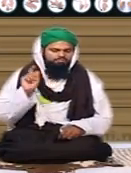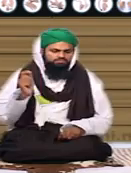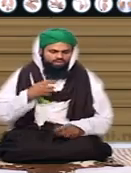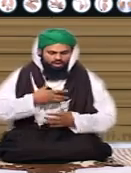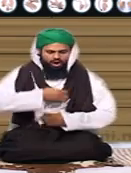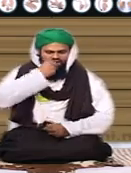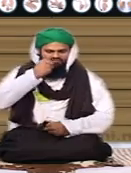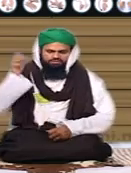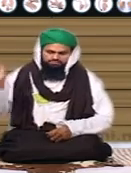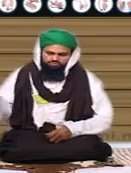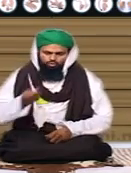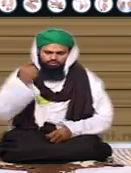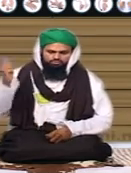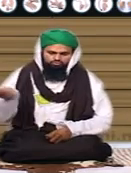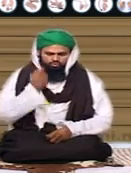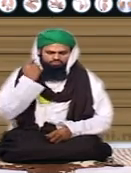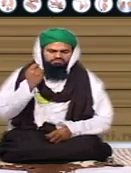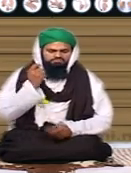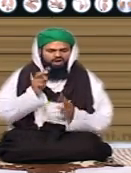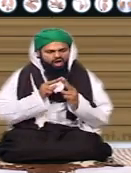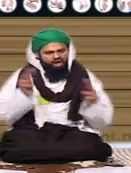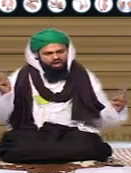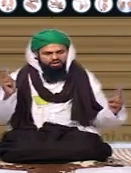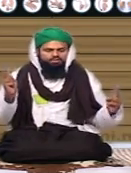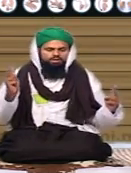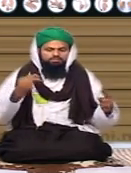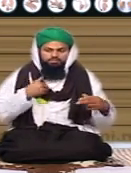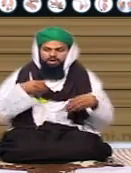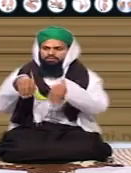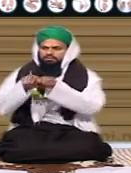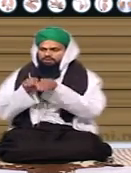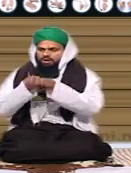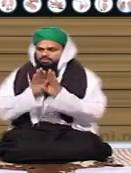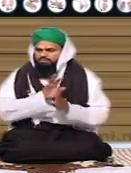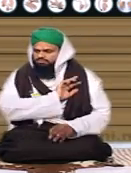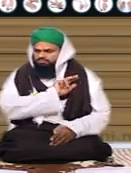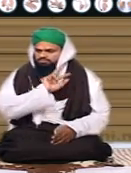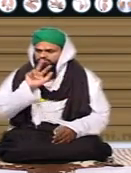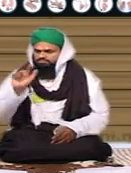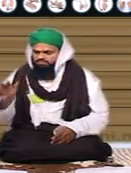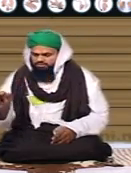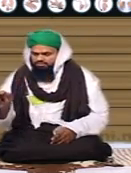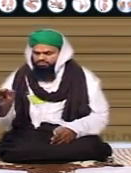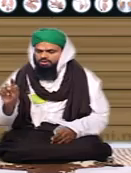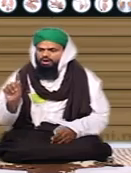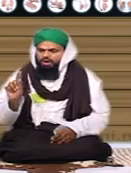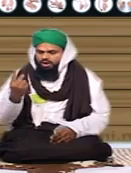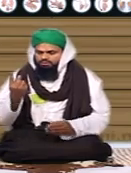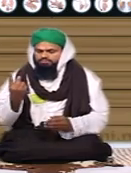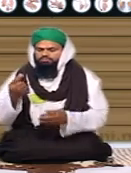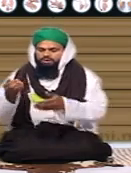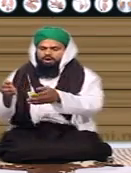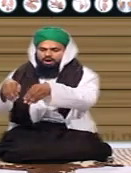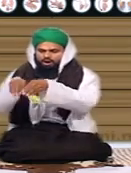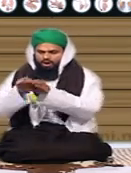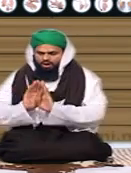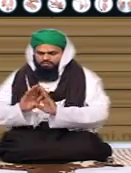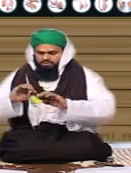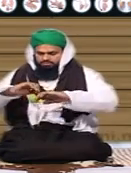تھا۔ ایک رات میں قبرستان گیا اور وہاں ایک قبر کو میں نے